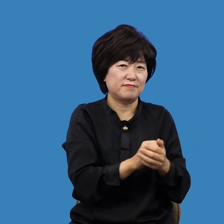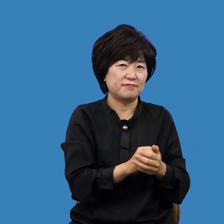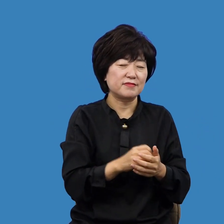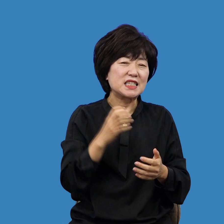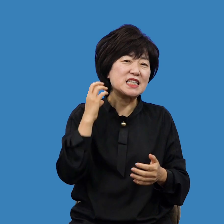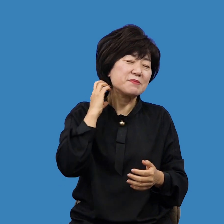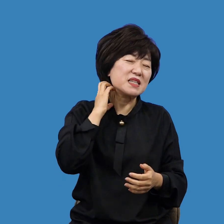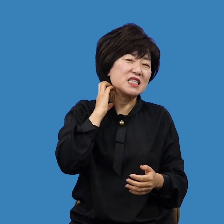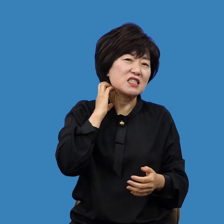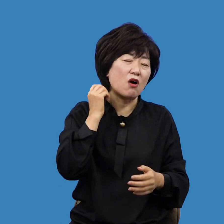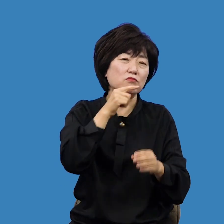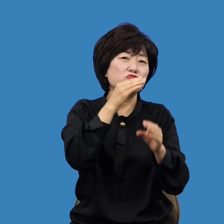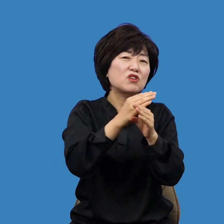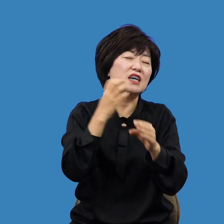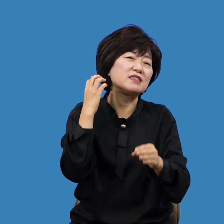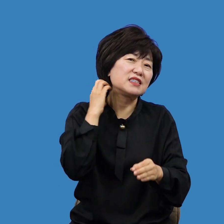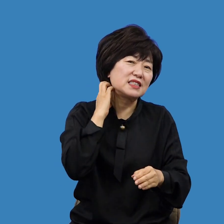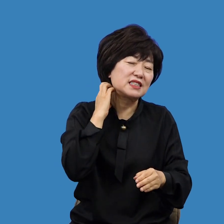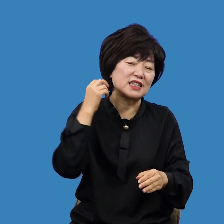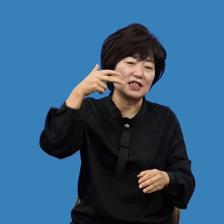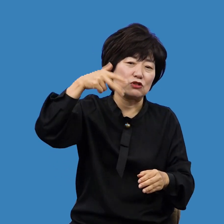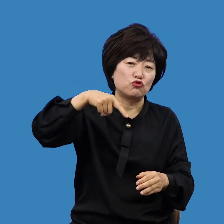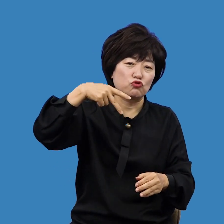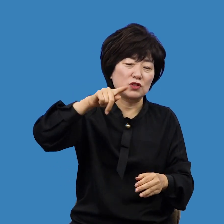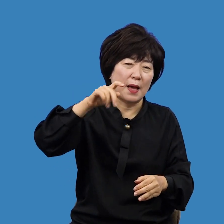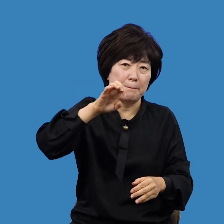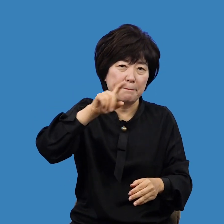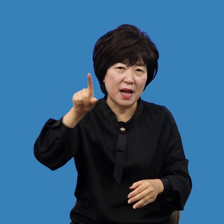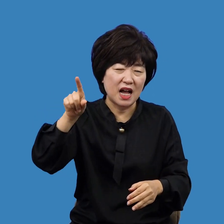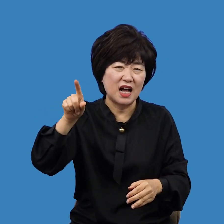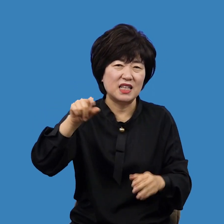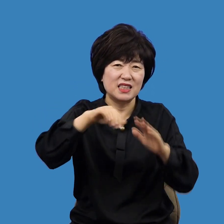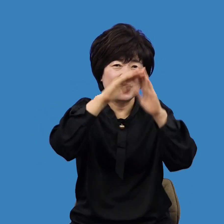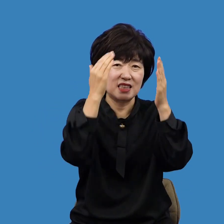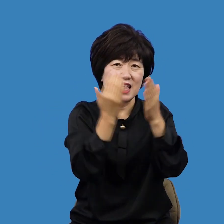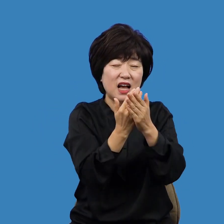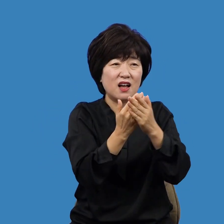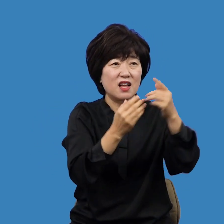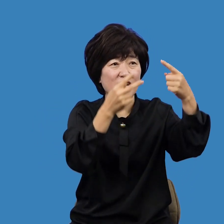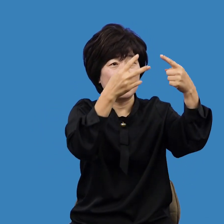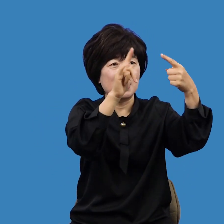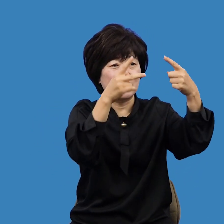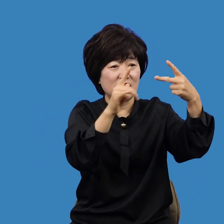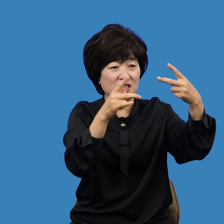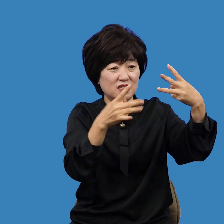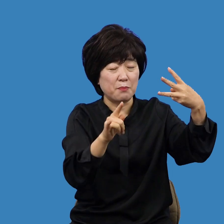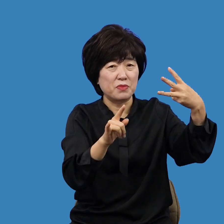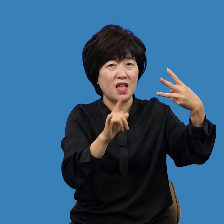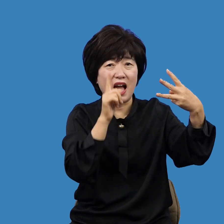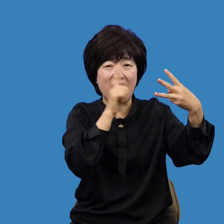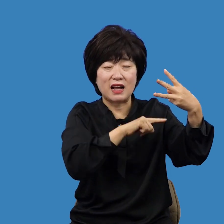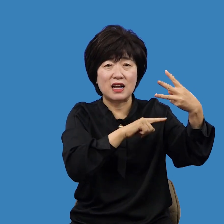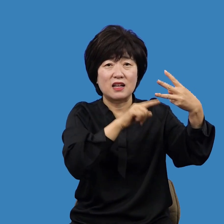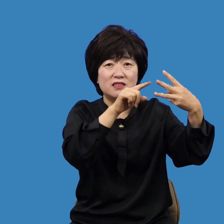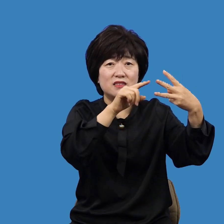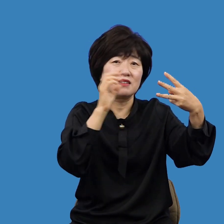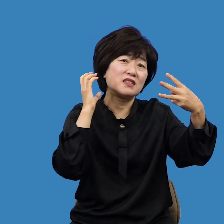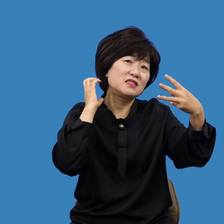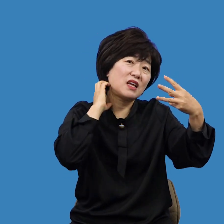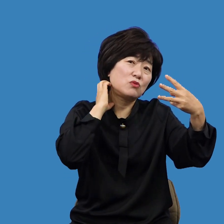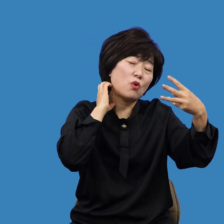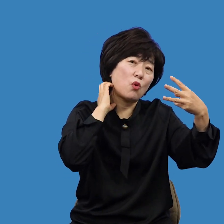김일성 체제도 마찬가지죠. 주사파, 공산주의. 여러분 이해가 되세요? 3대를 저렇게 악하게 저러고 있는데 그러면 분명히 그